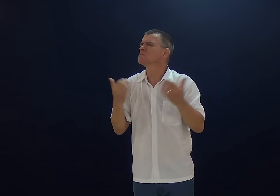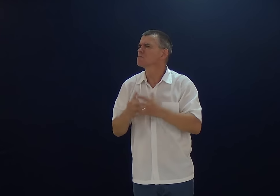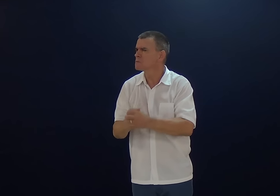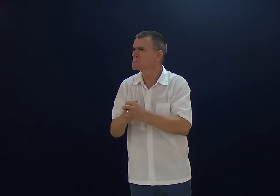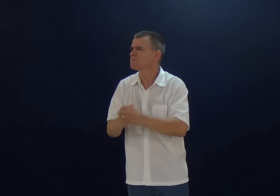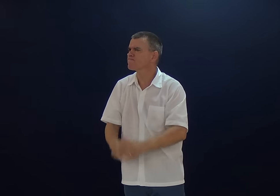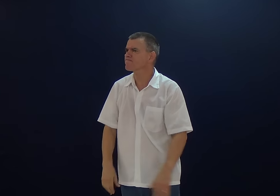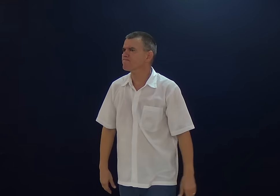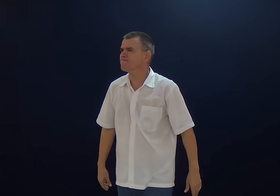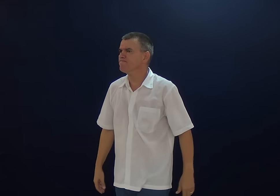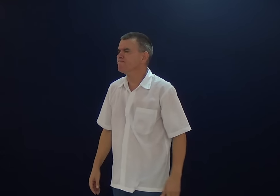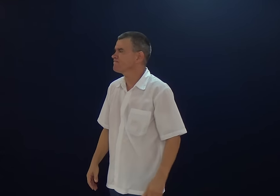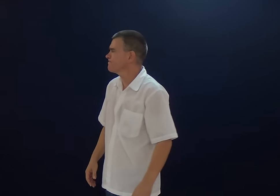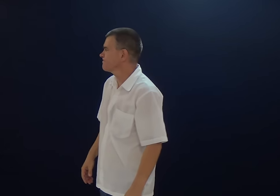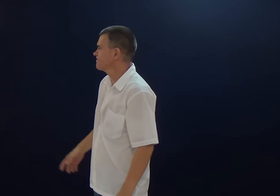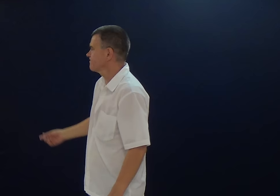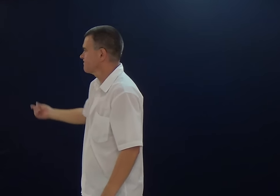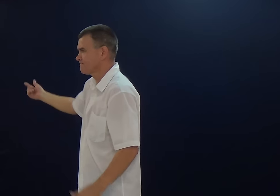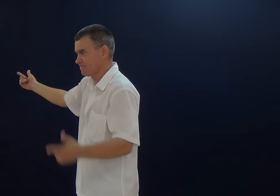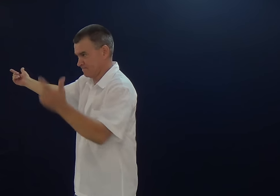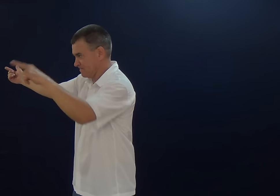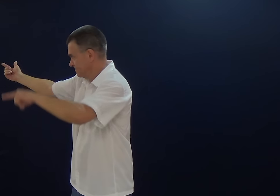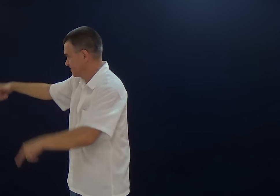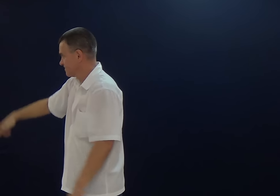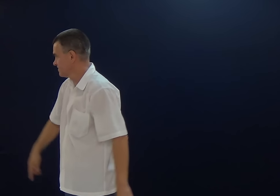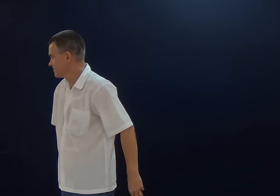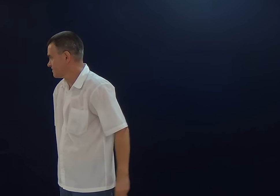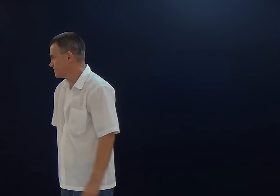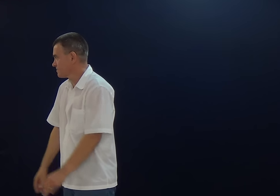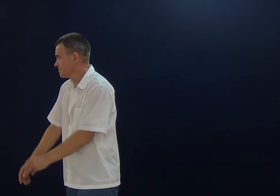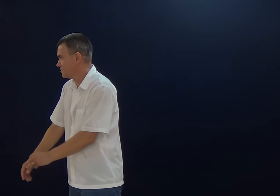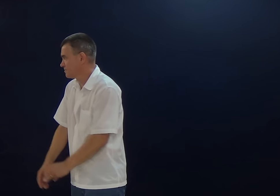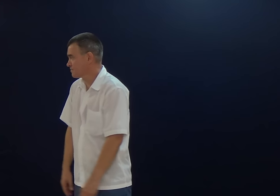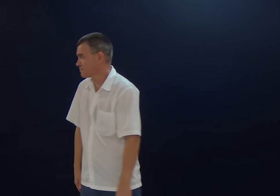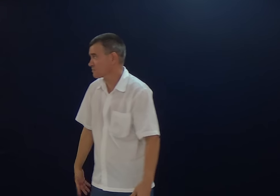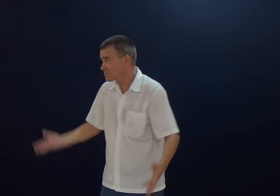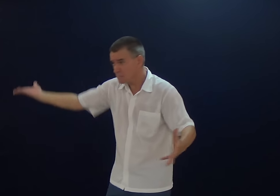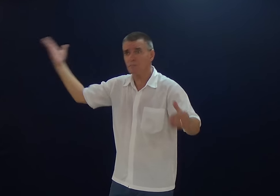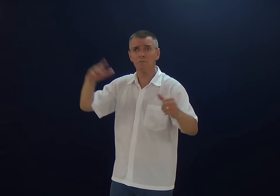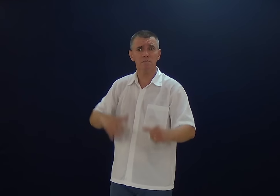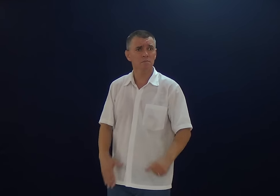Senhor vamos vivendo um tempo de alegria se fortalecendo em